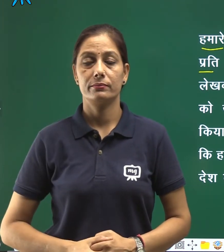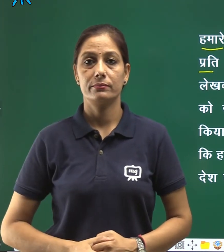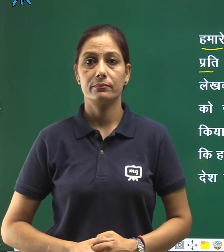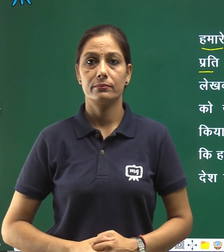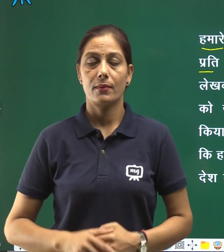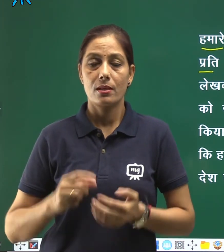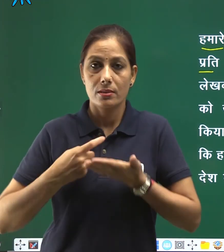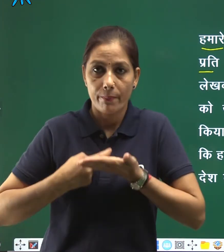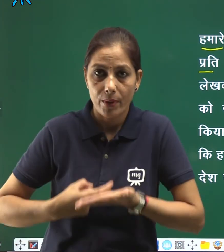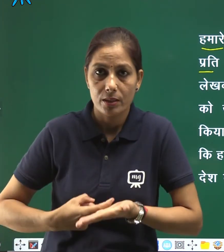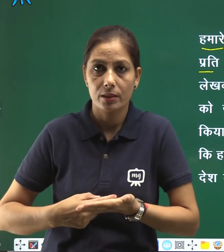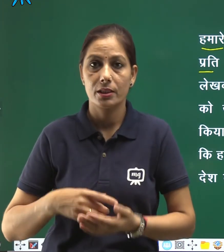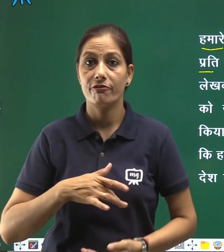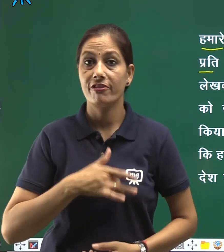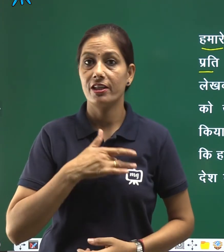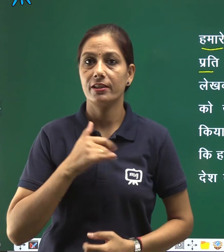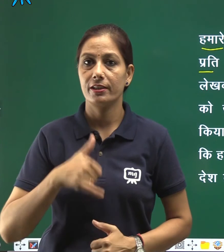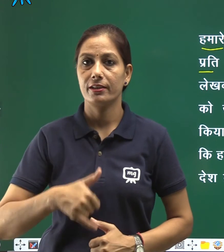सम्मान की भावना थी।